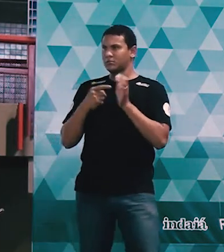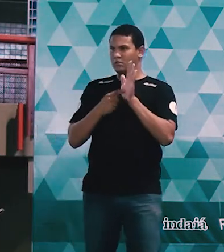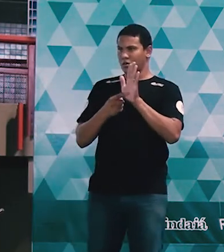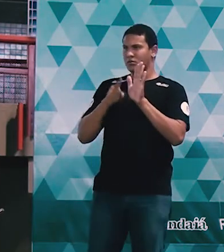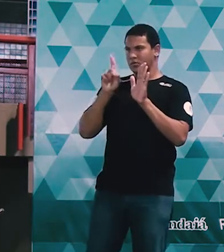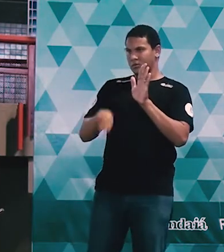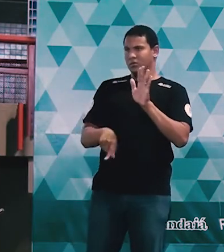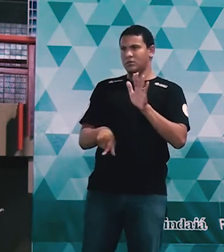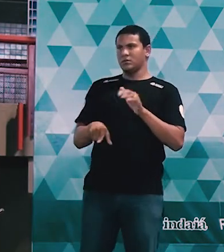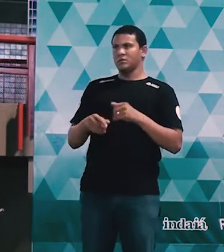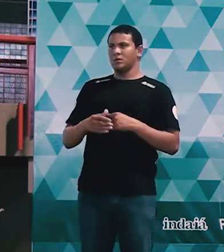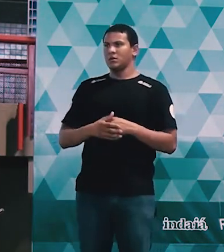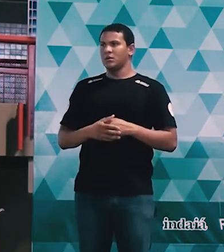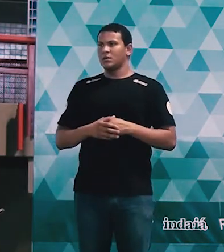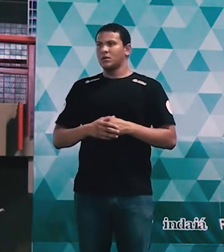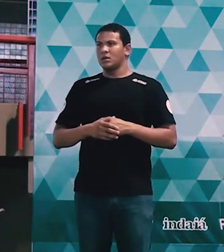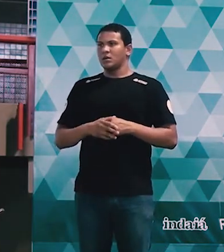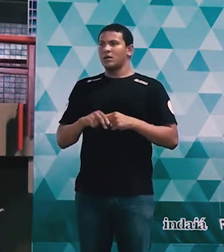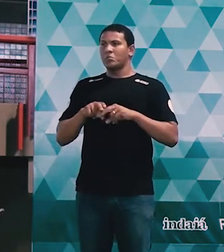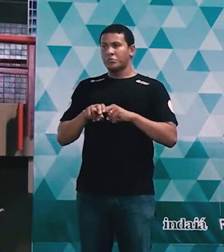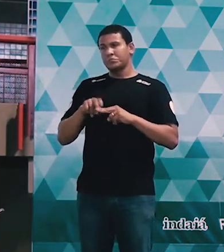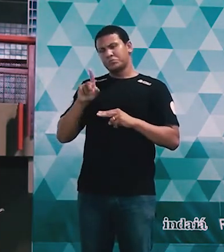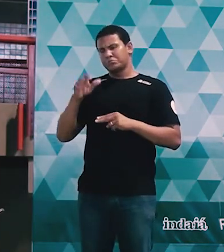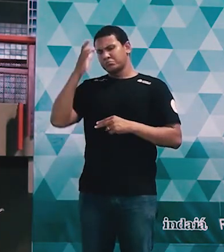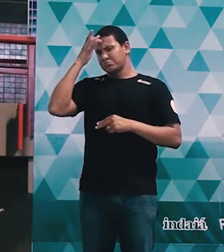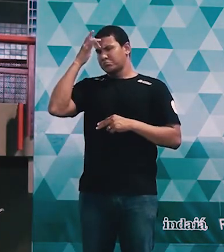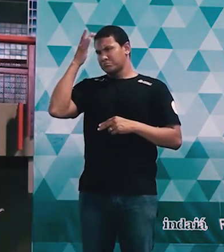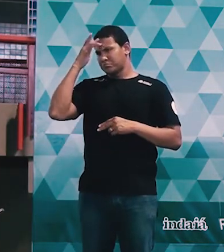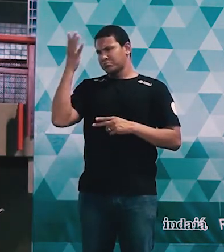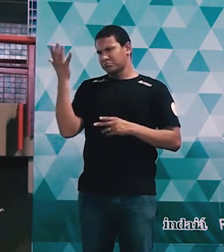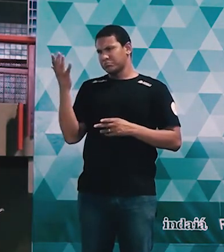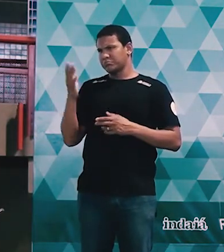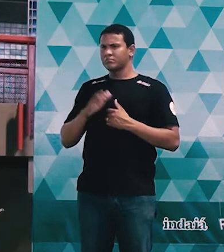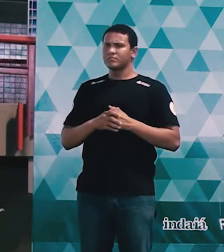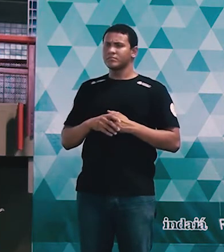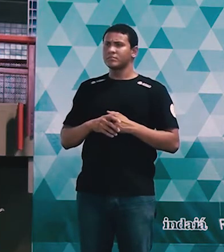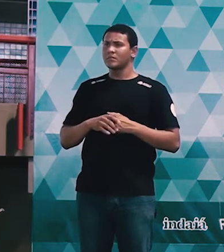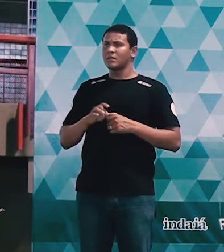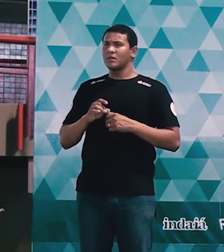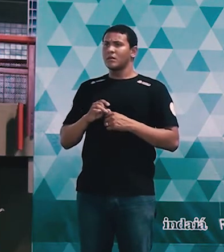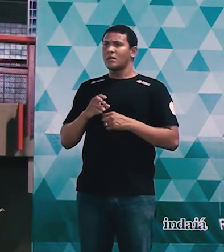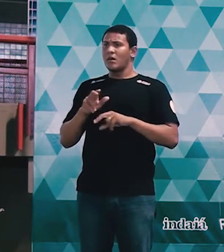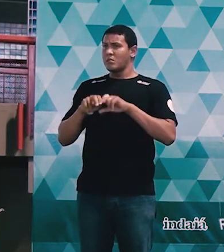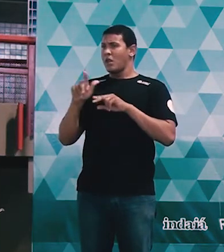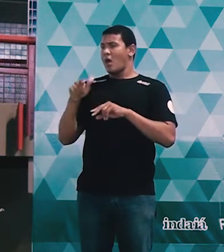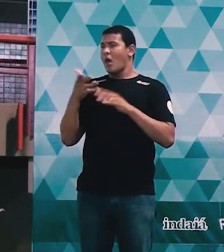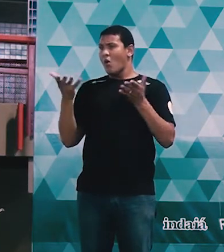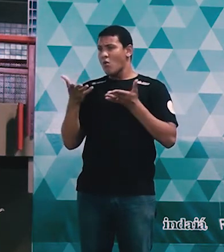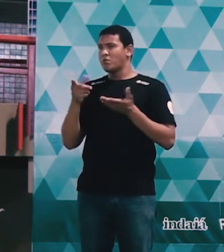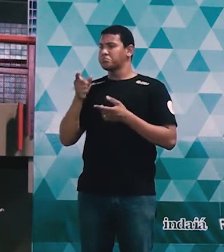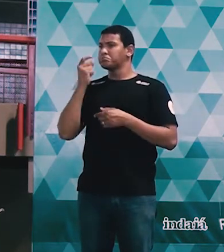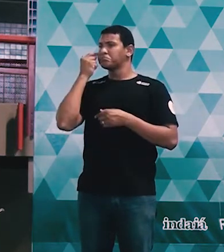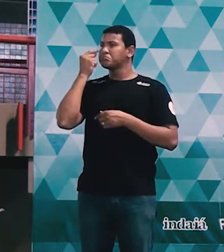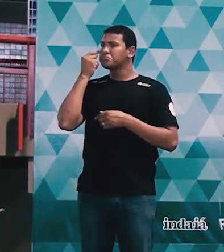reagente 4 a média é 6,6. Porque a média é fácil de calcular, né? Só somar e dividir. E aí o que é que eu vou procurar agora?